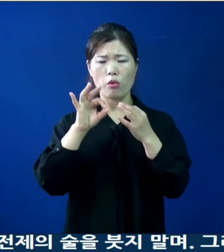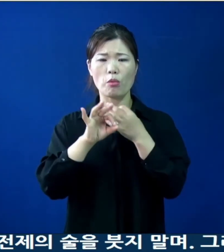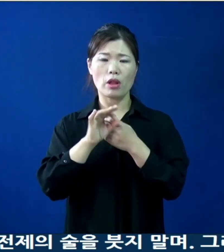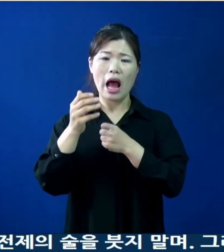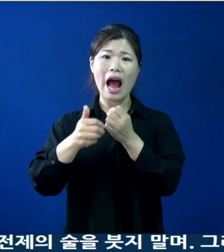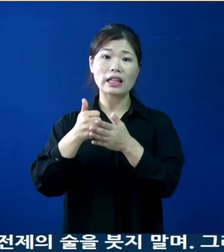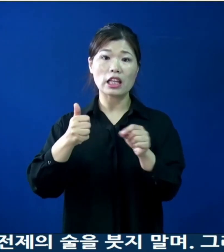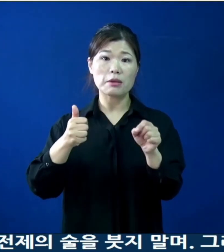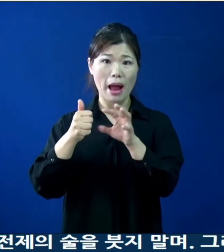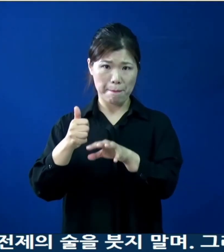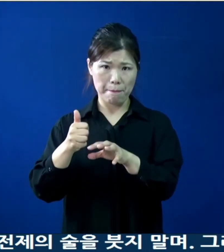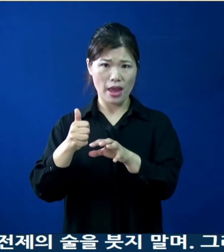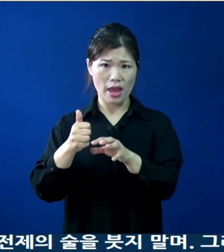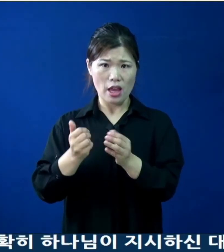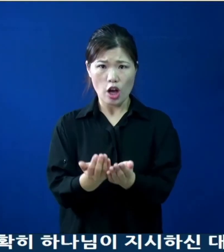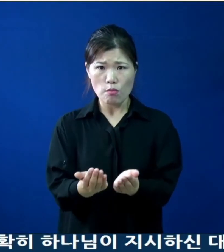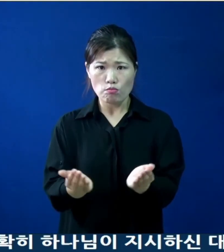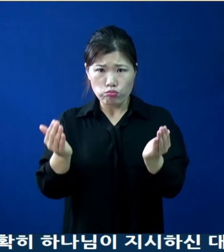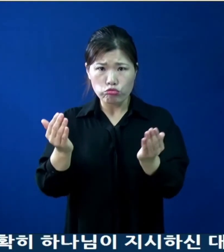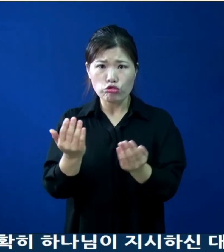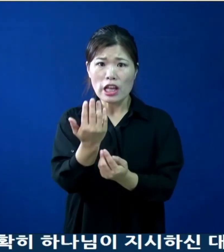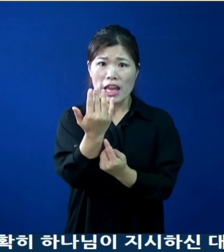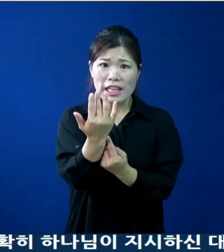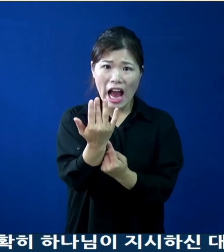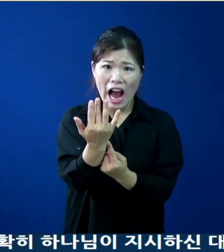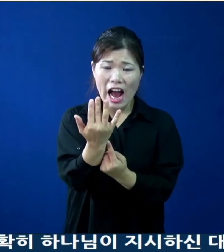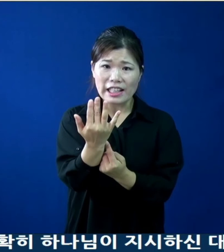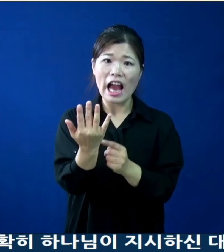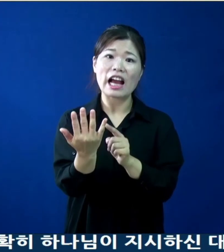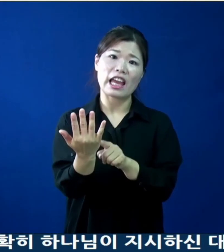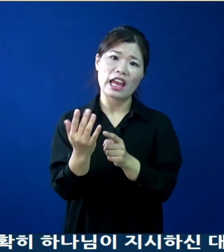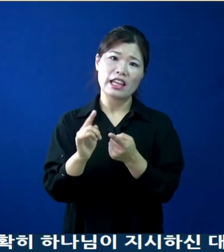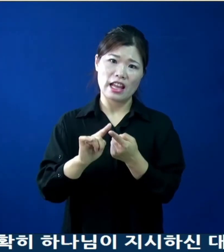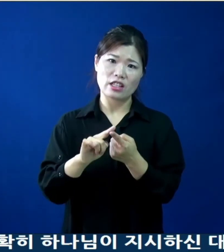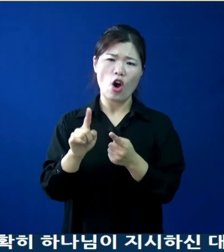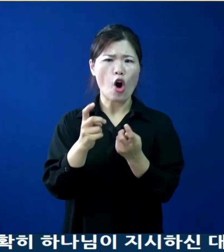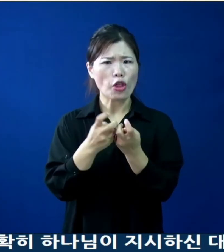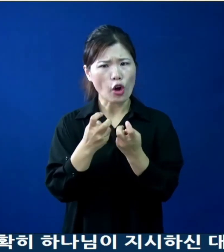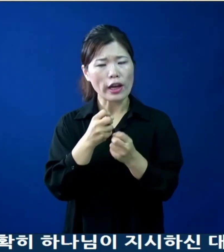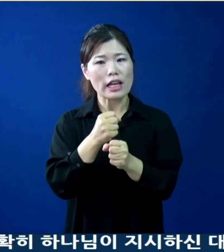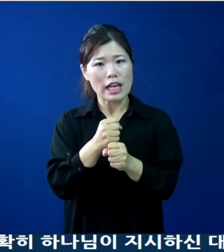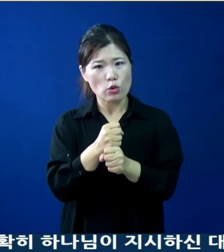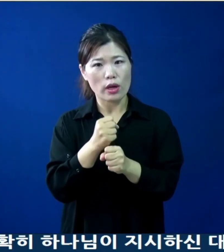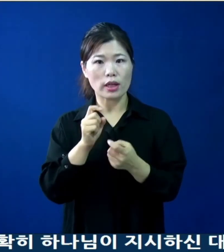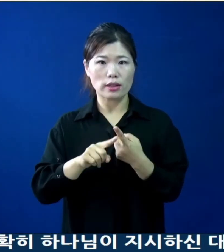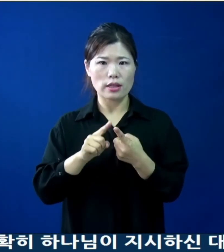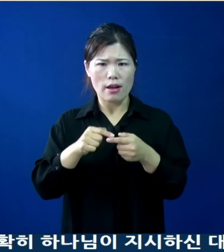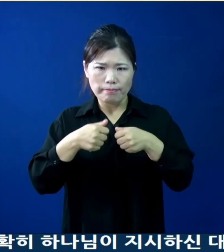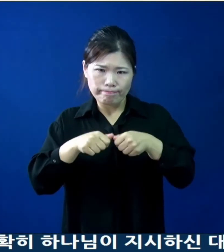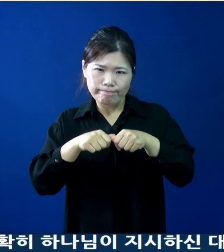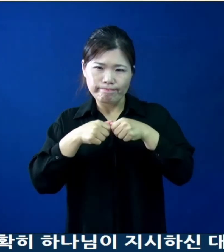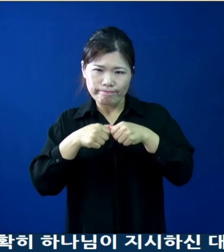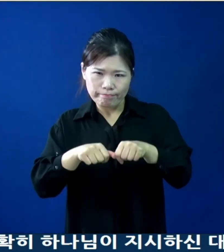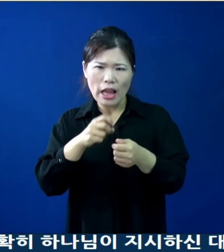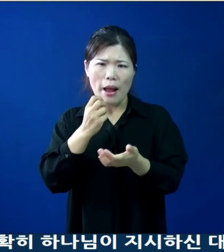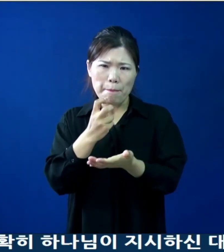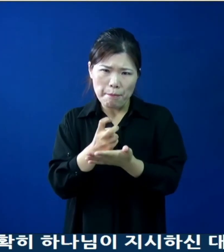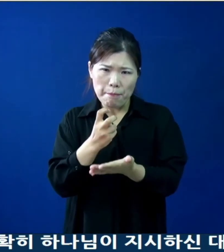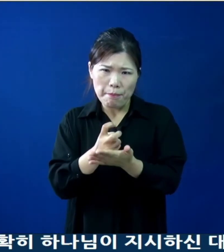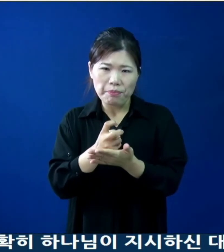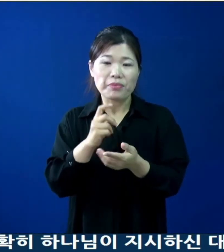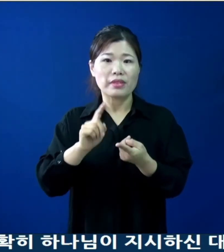앞에 분향할 향들을 어떻게 제조하는 것에 관한 상세한 규정이 적혀져